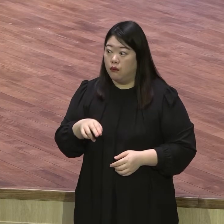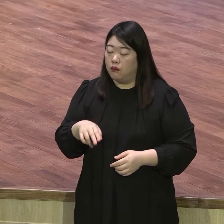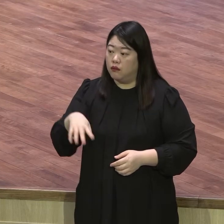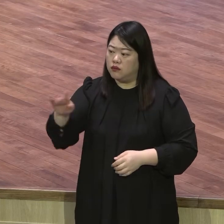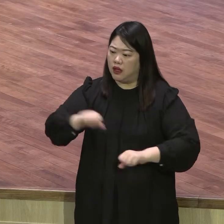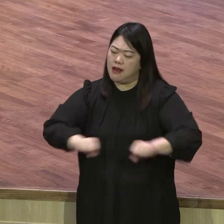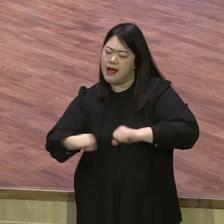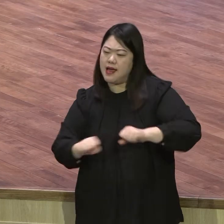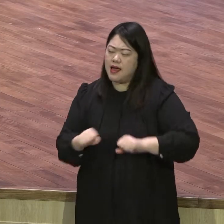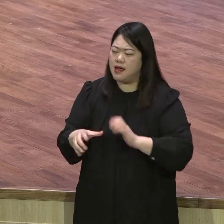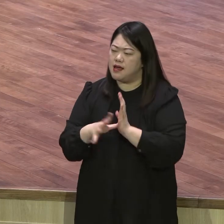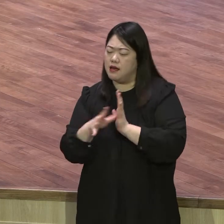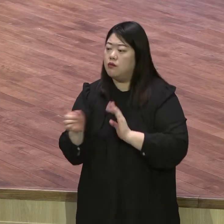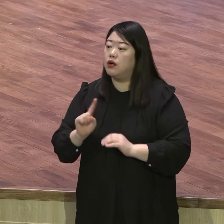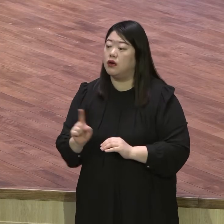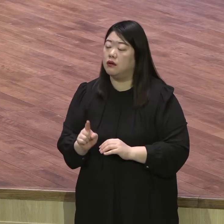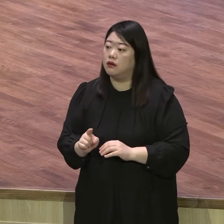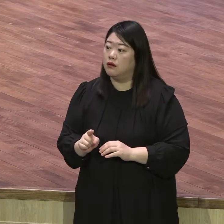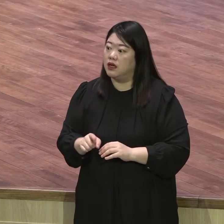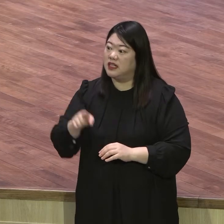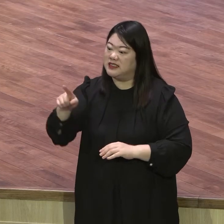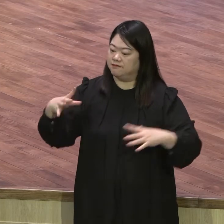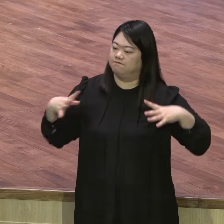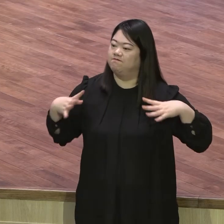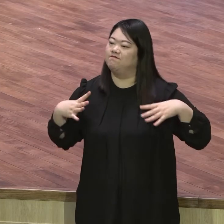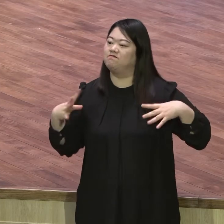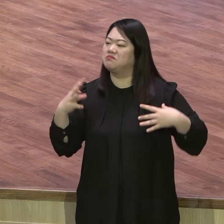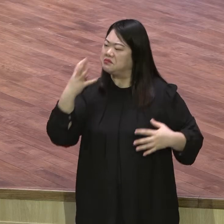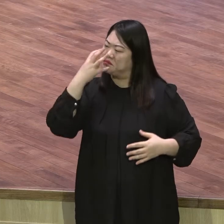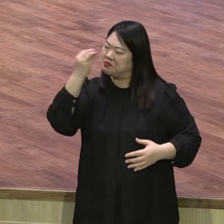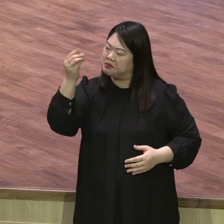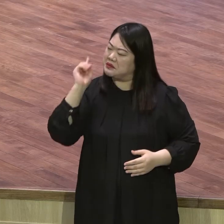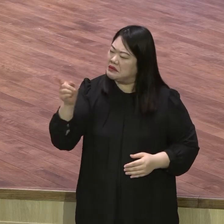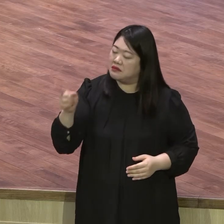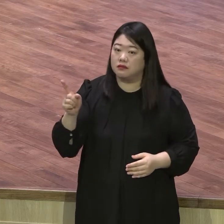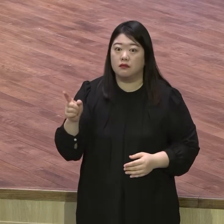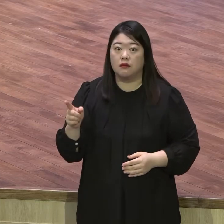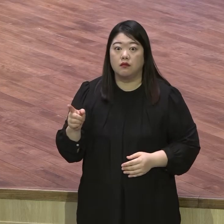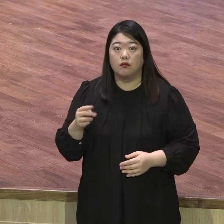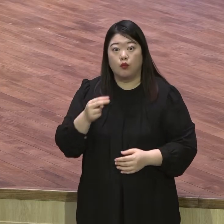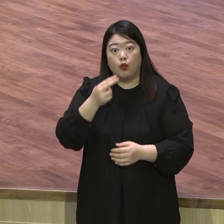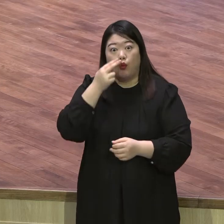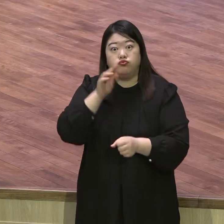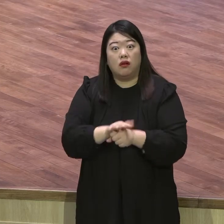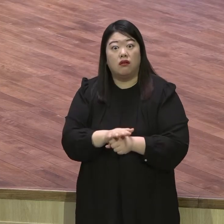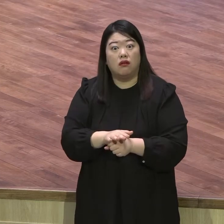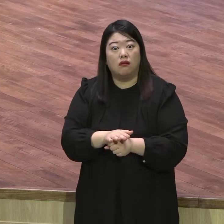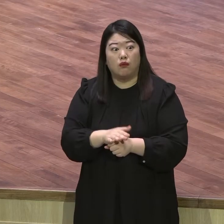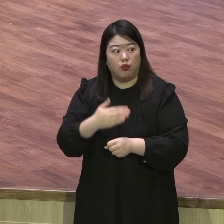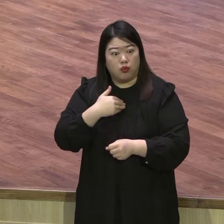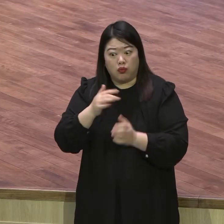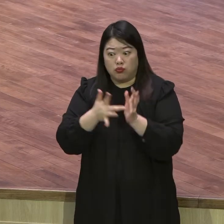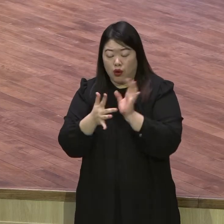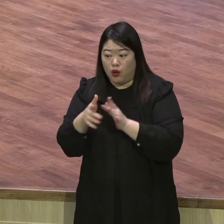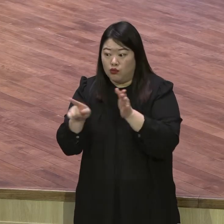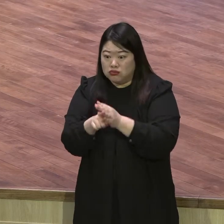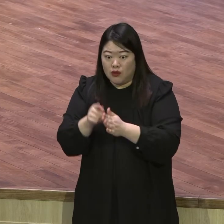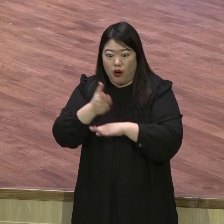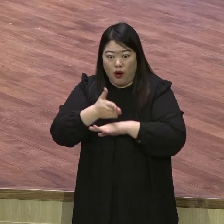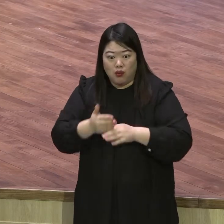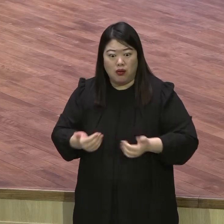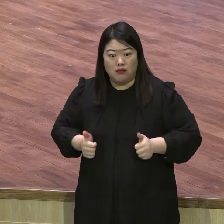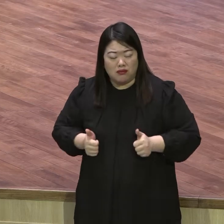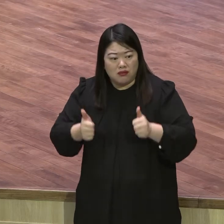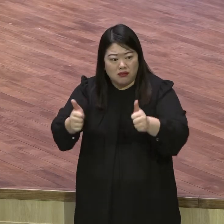설쳐 뭐 잘나서 그렇게 완전히 묶어버려요. 그래 다 묶여 있어요 지금 교회들이. 마음껏